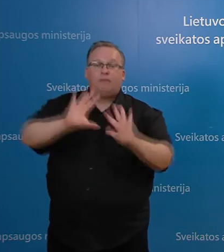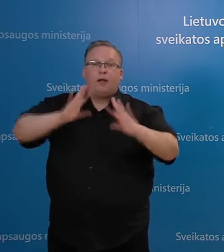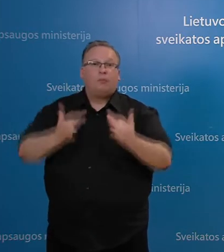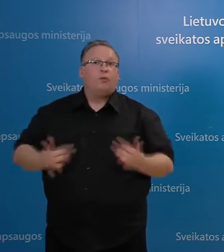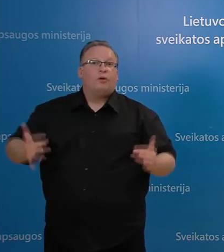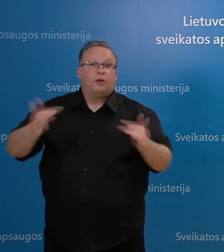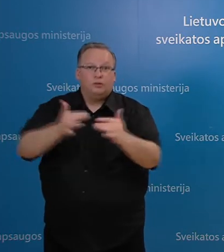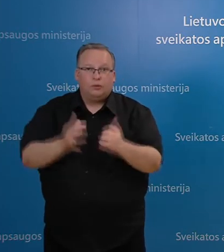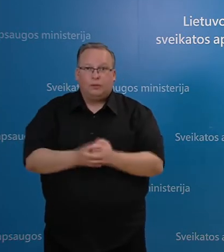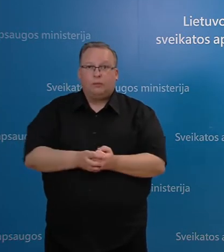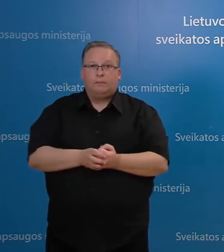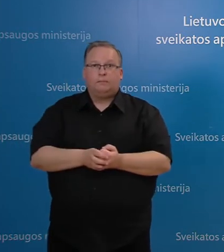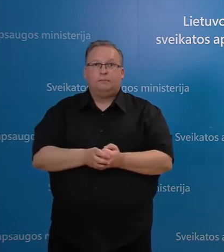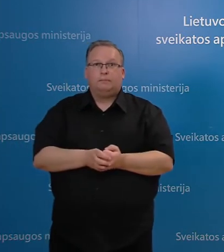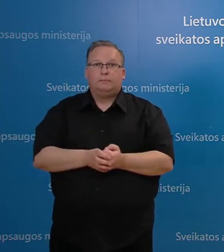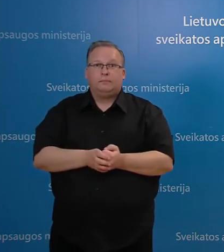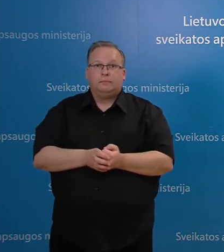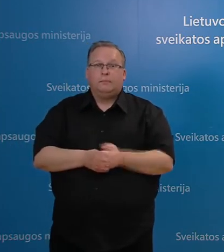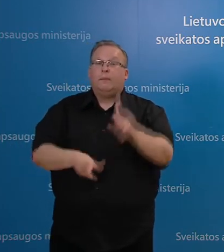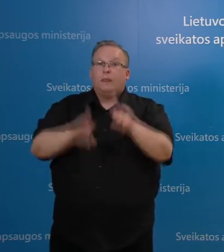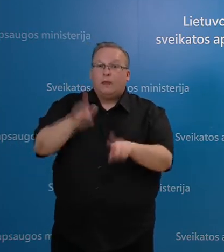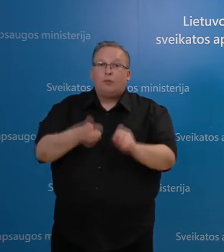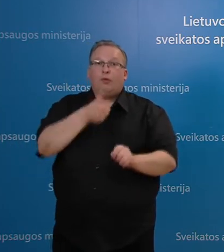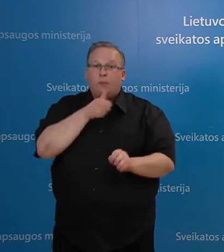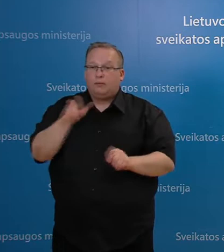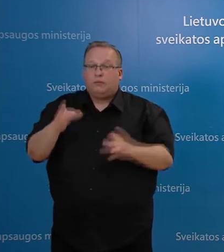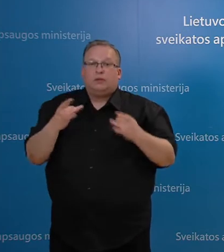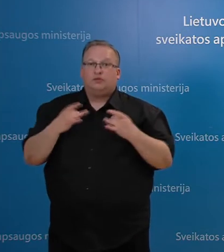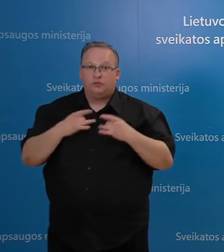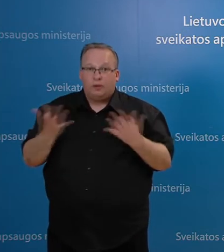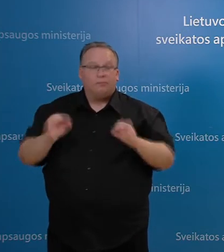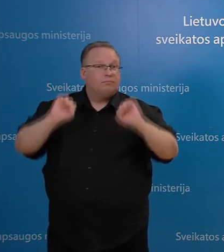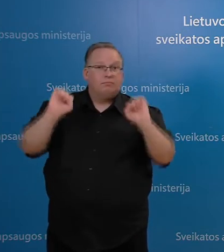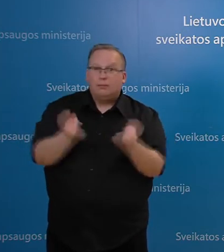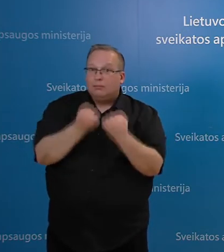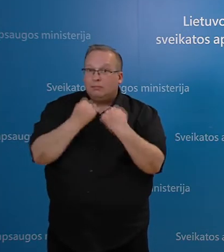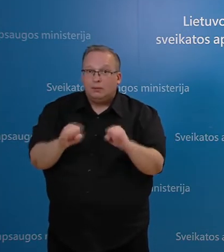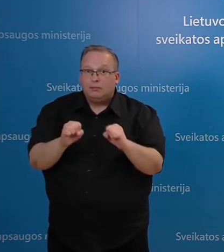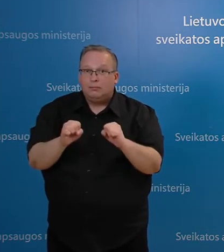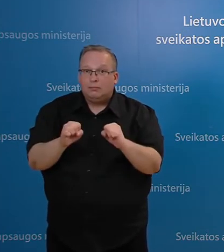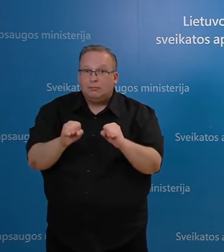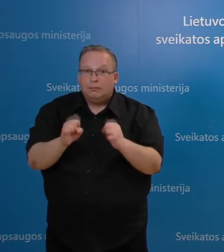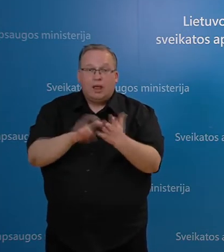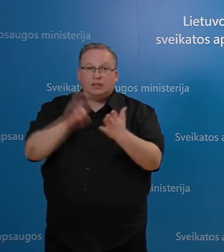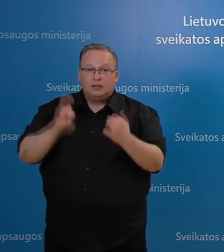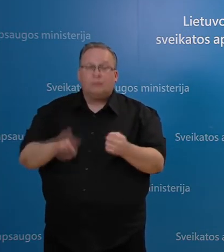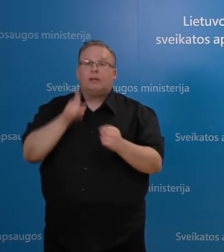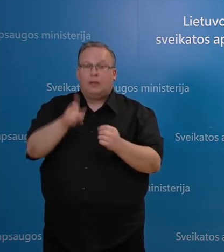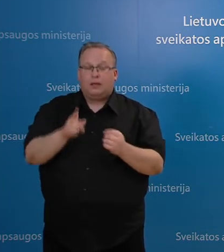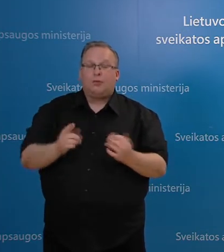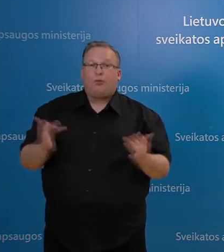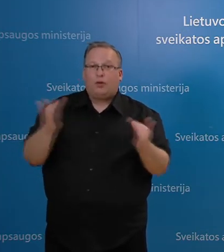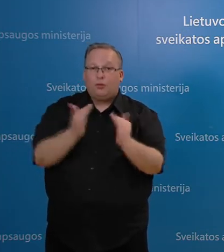organizuojama. Na, ir na, jeigu to šventės neįmanoma atsisakyti, tai ją organizuoti su mažu dalyvių